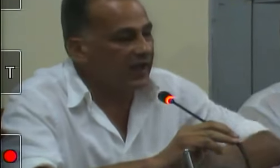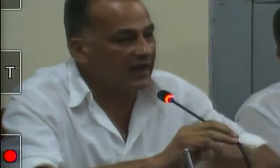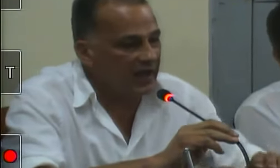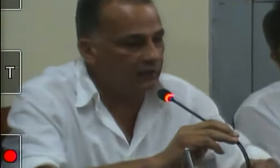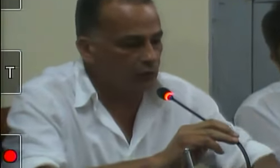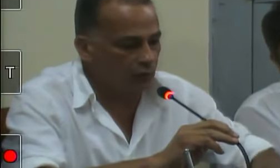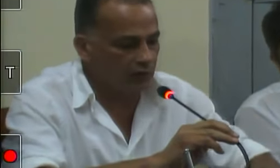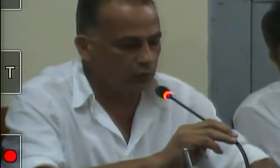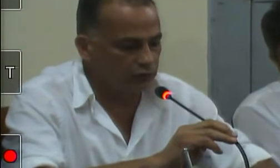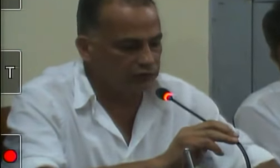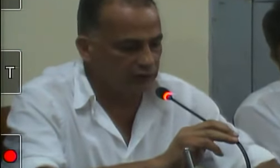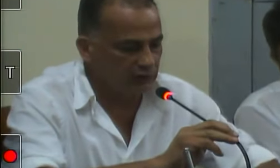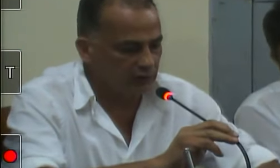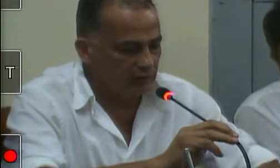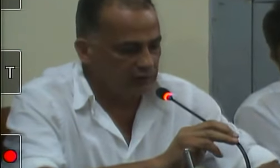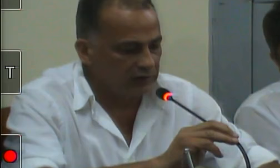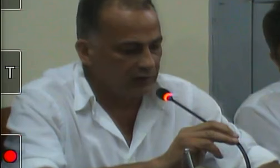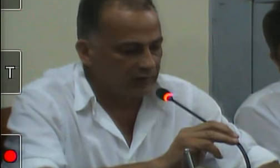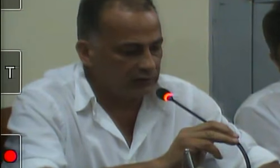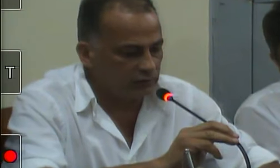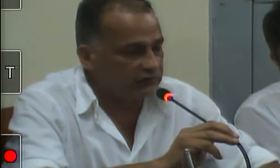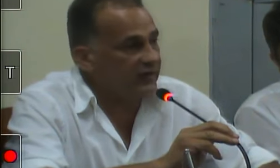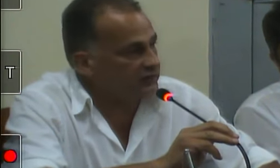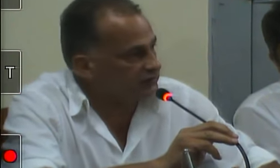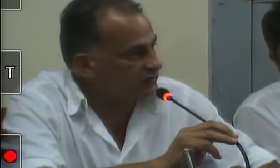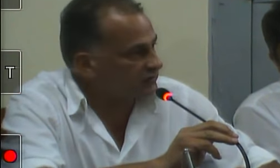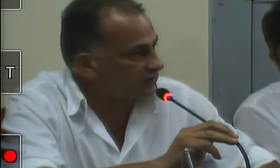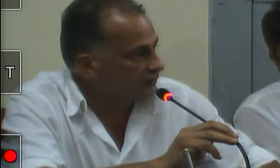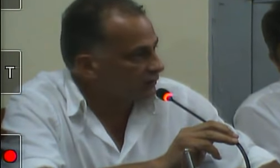e acabe com a angústia